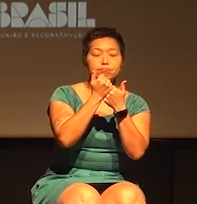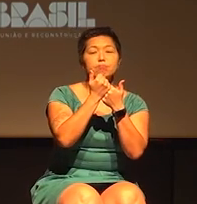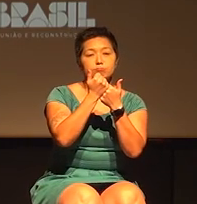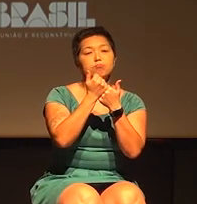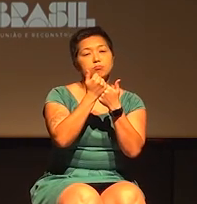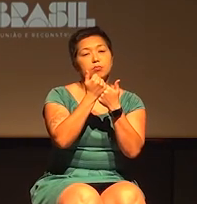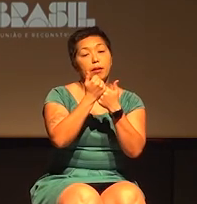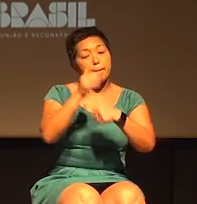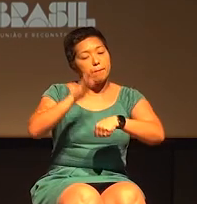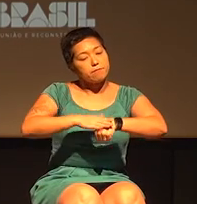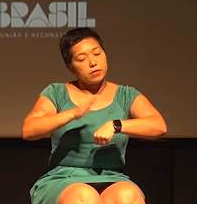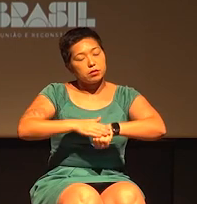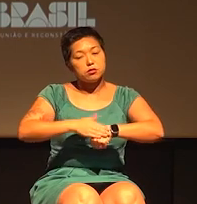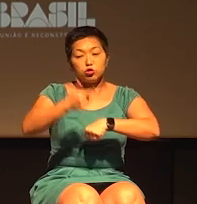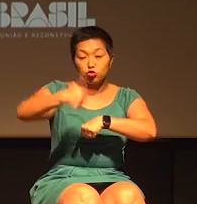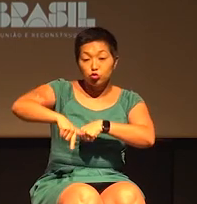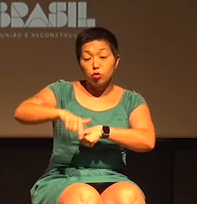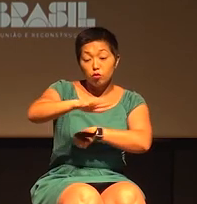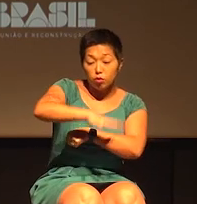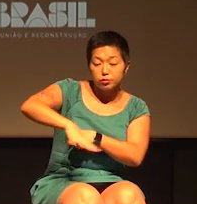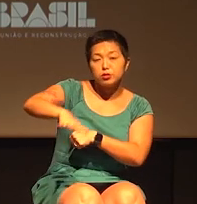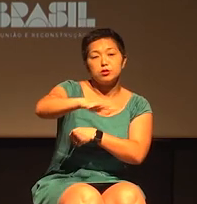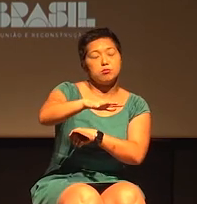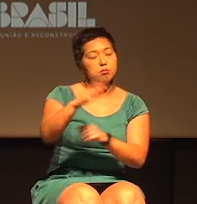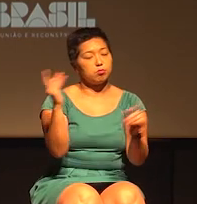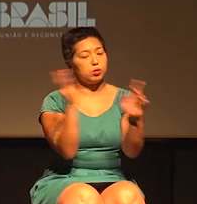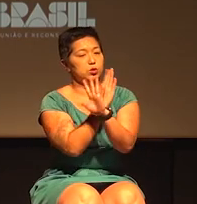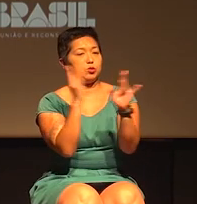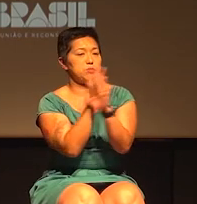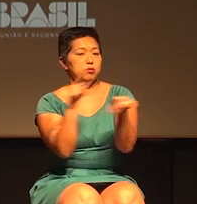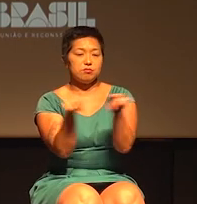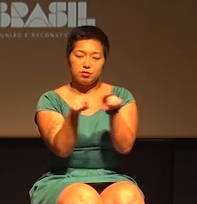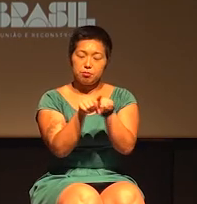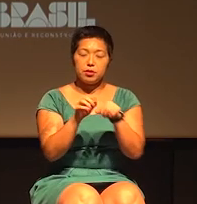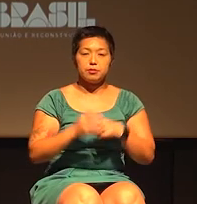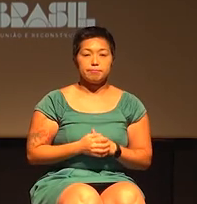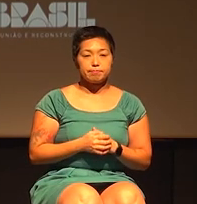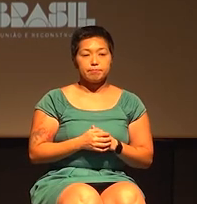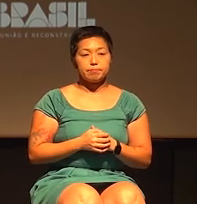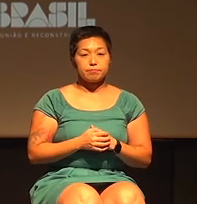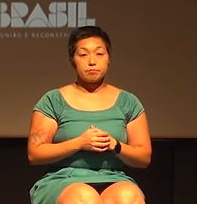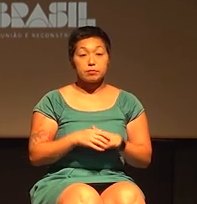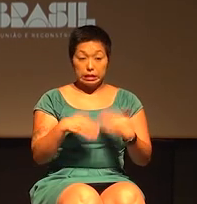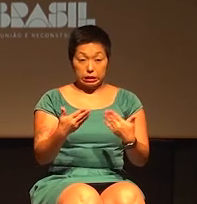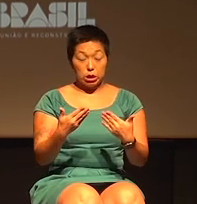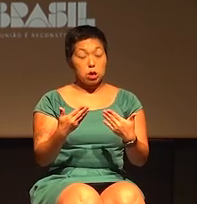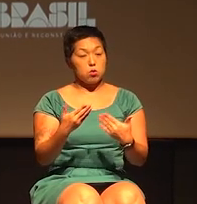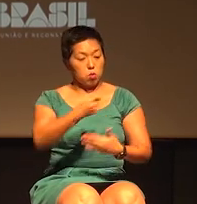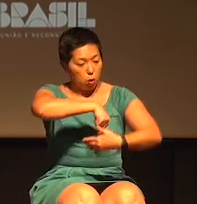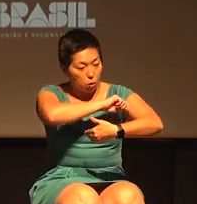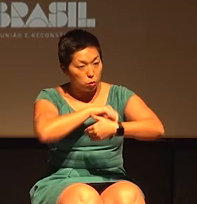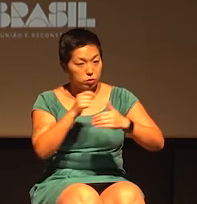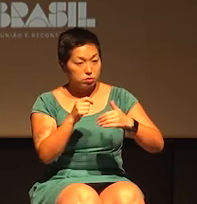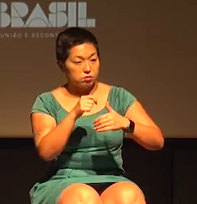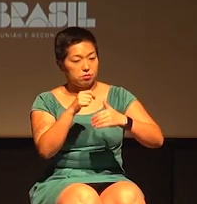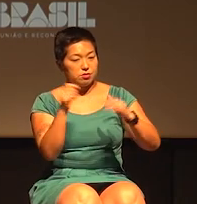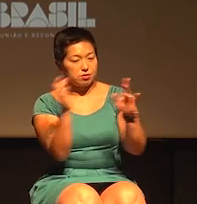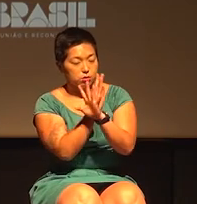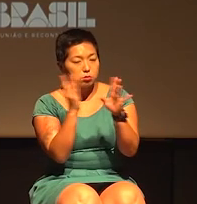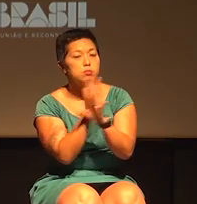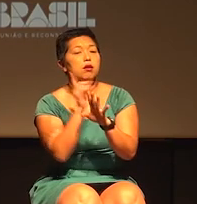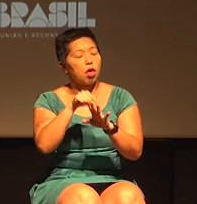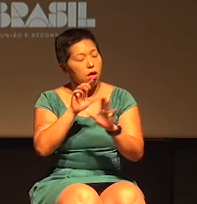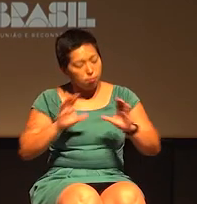a gente refaça num nas cidades nos Espaços urbanos né então que as cozinhas urbanas sejam esse espaço de comensalidade